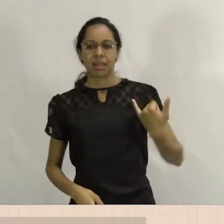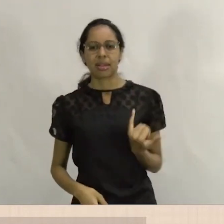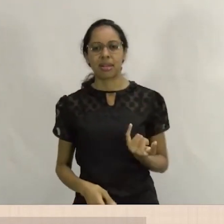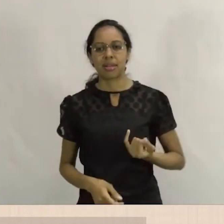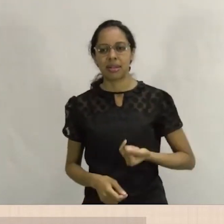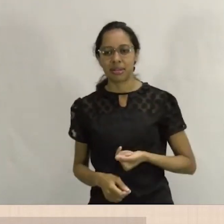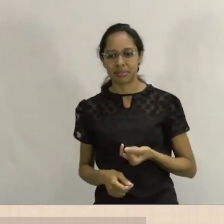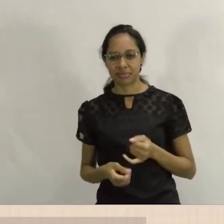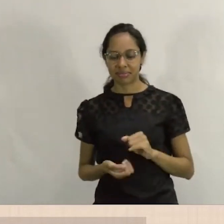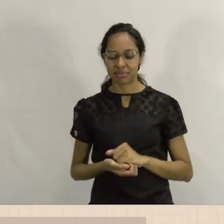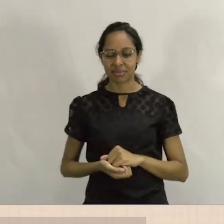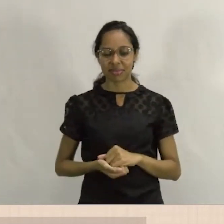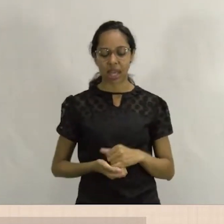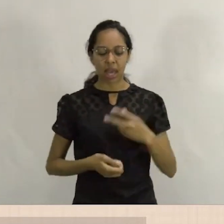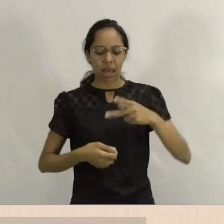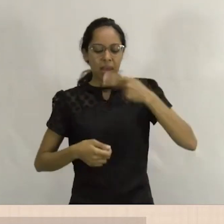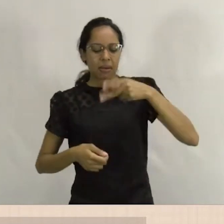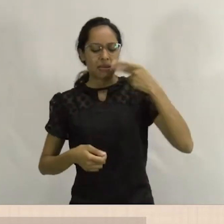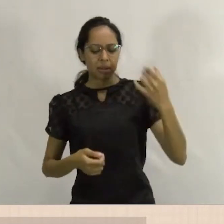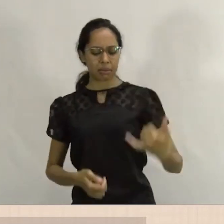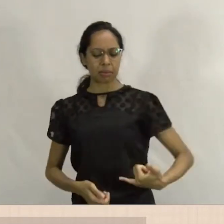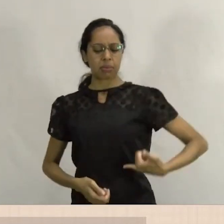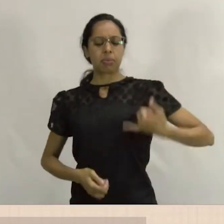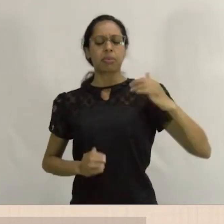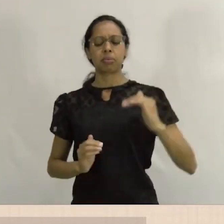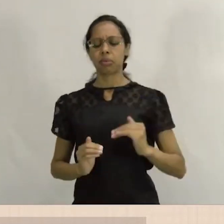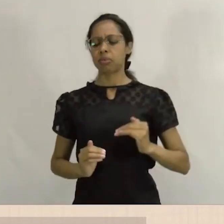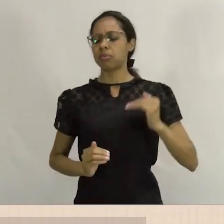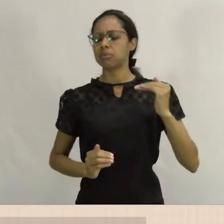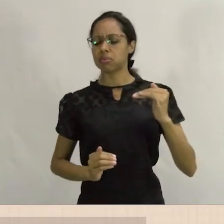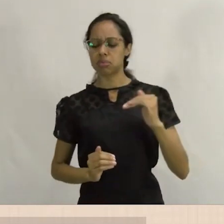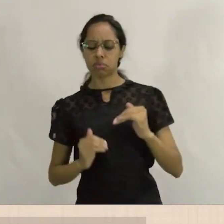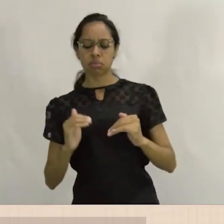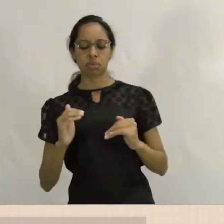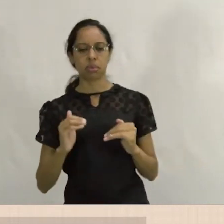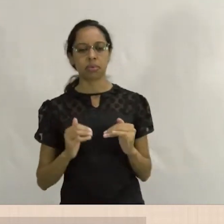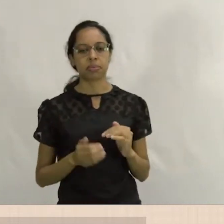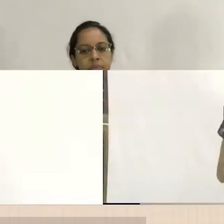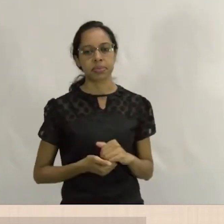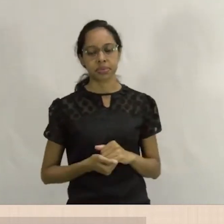proferem palavras soberbas, como aquele dragão,